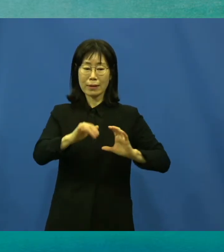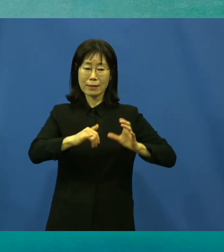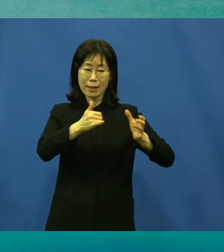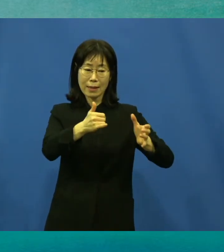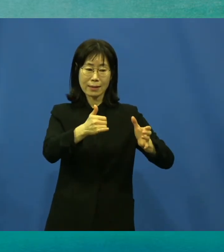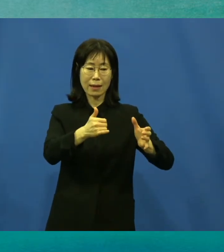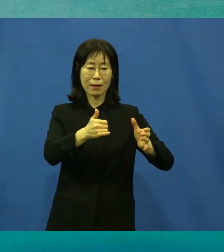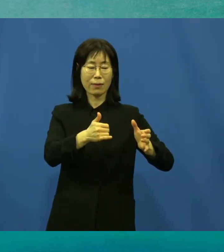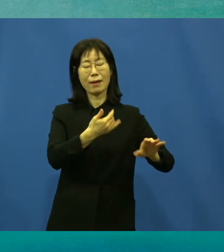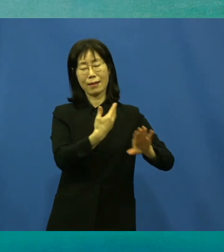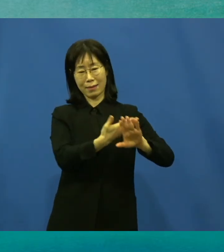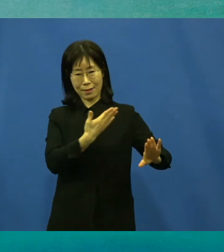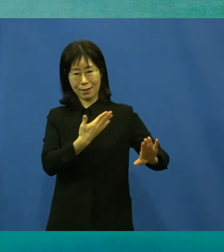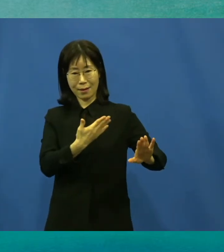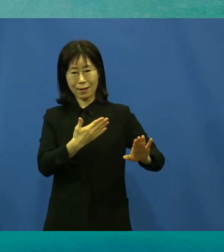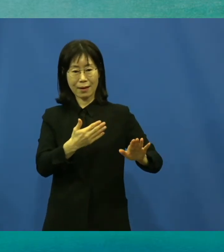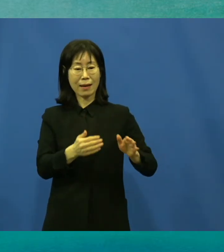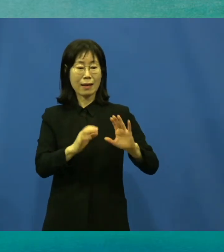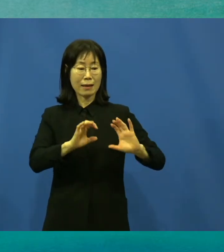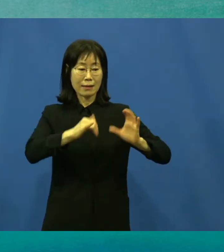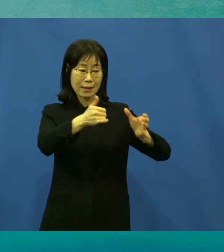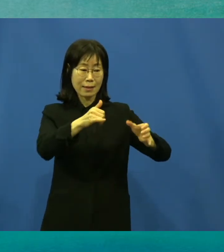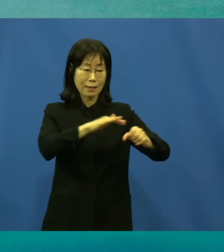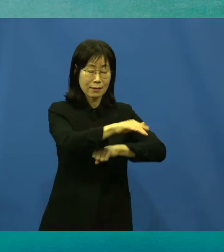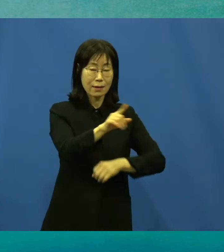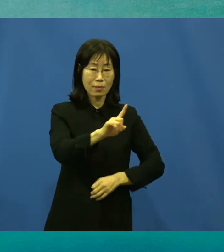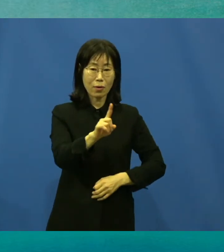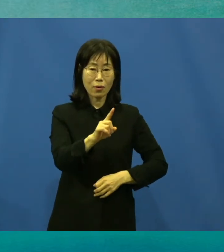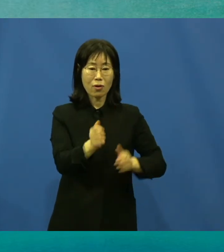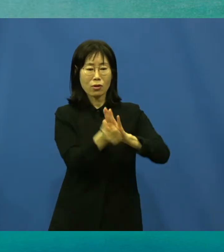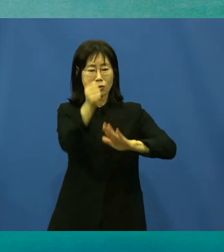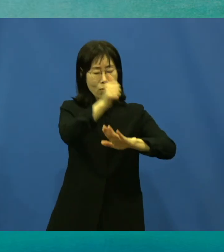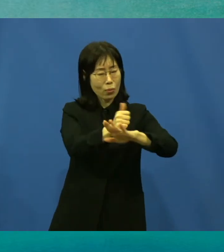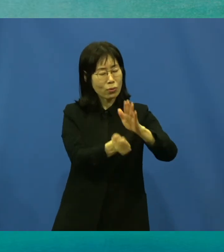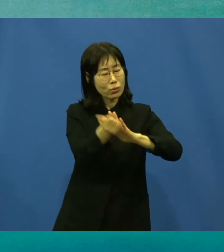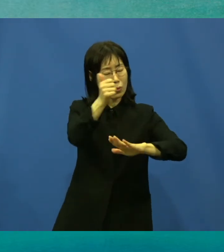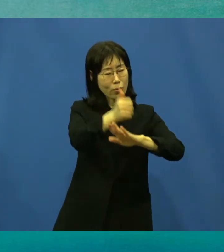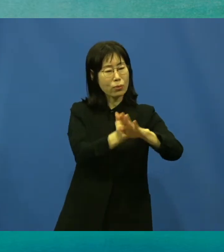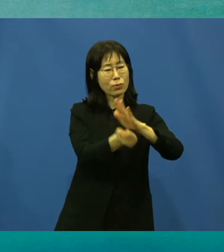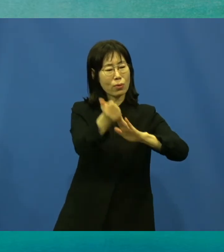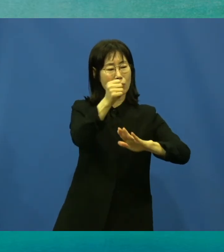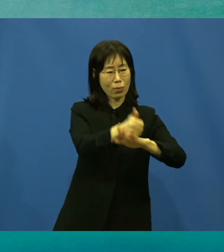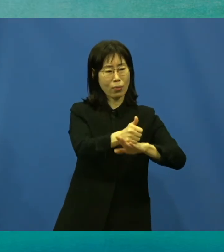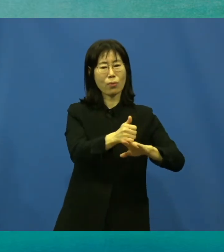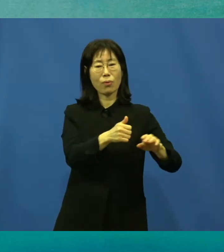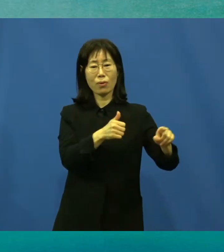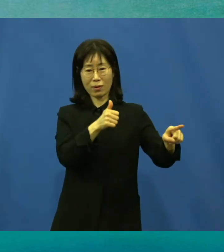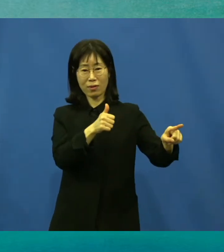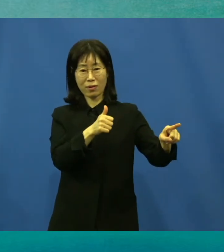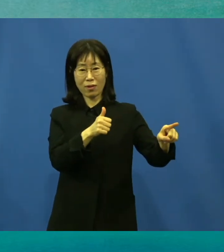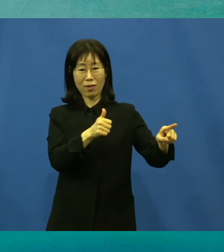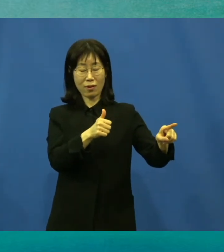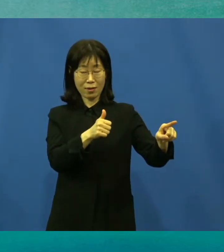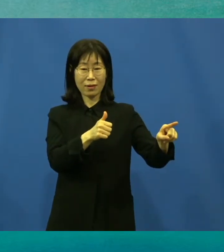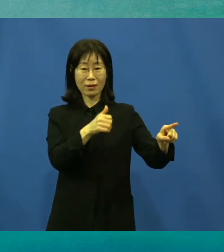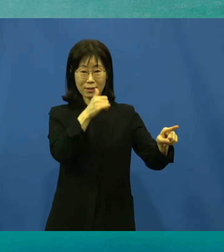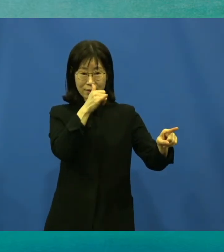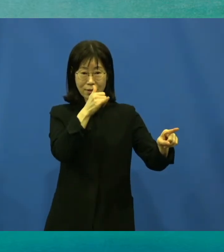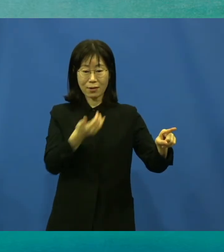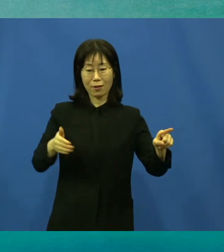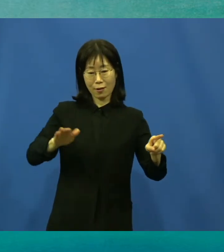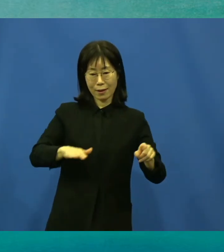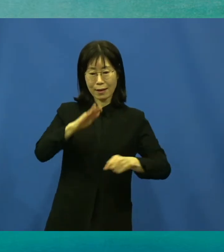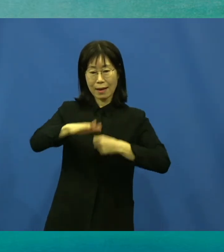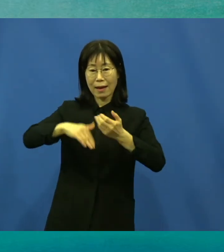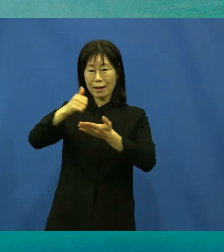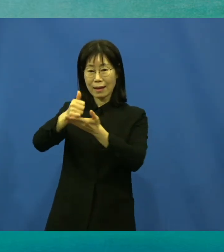모두가 정상을 향해 갑니다. 높은 곳으로만 가려고 합니다. 그러나 주님의 길은 십자가입니다. 기도하지 않고는 그